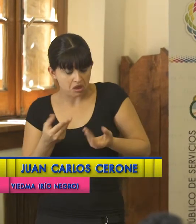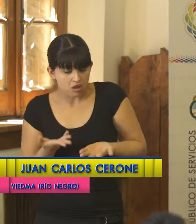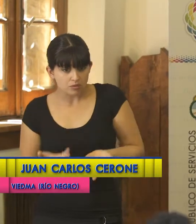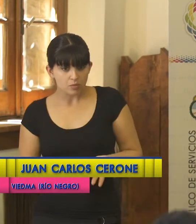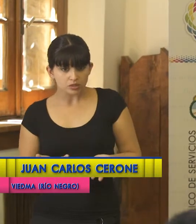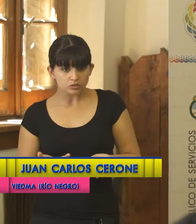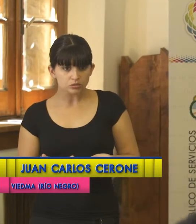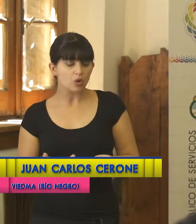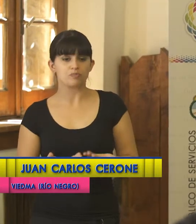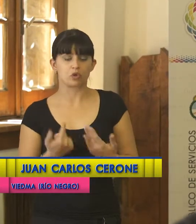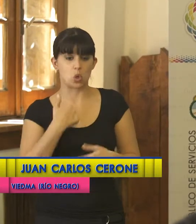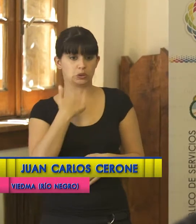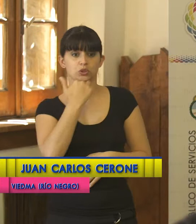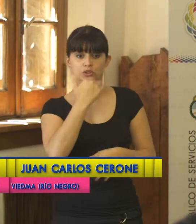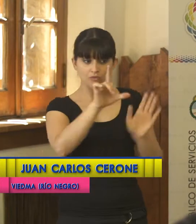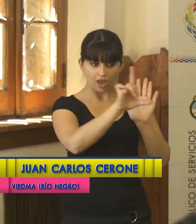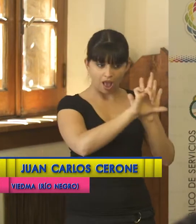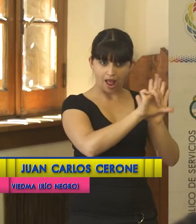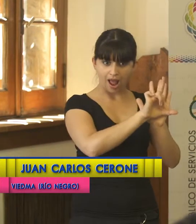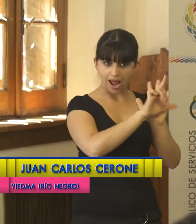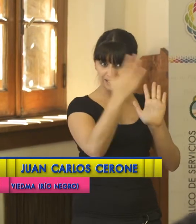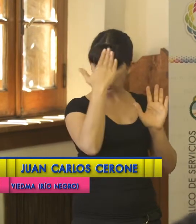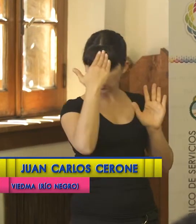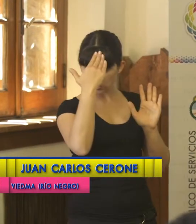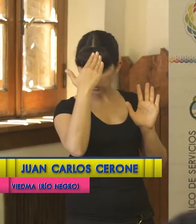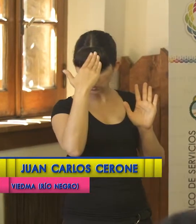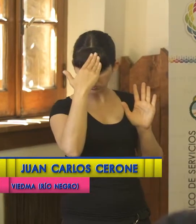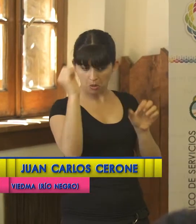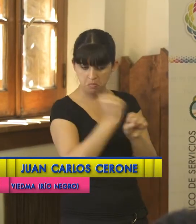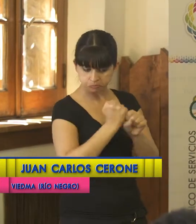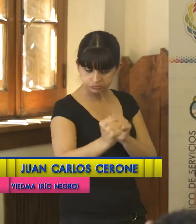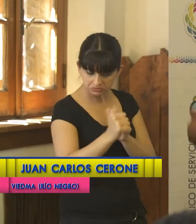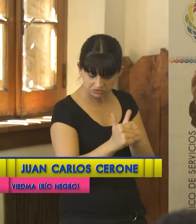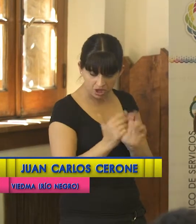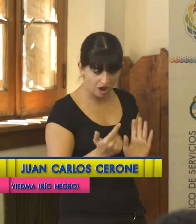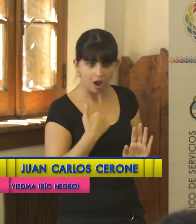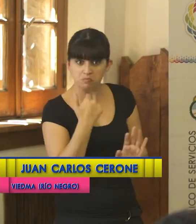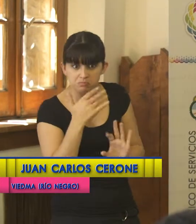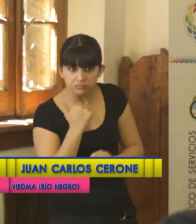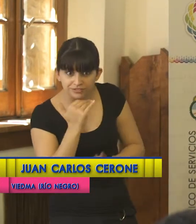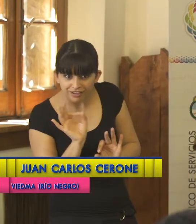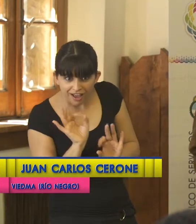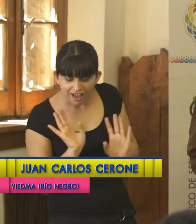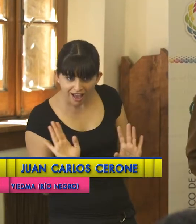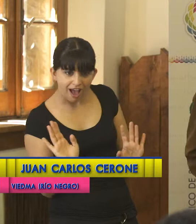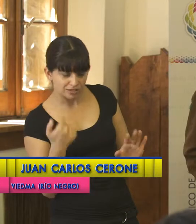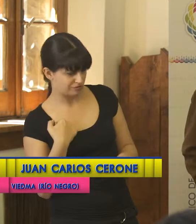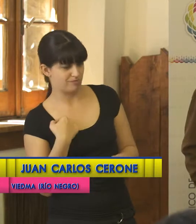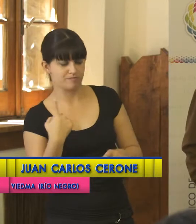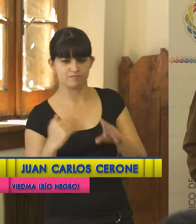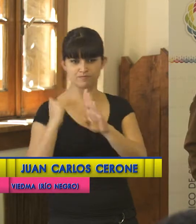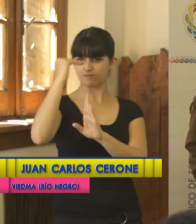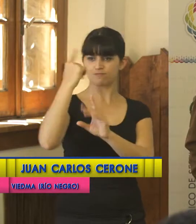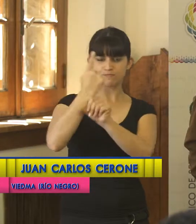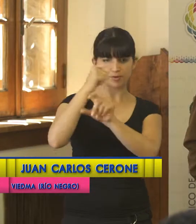la constitucionalidad de esta ley y pregunté qué pasaba y miraba en un primer piso y miraba que se movían